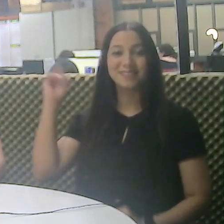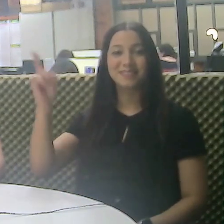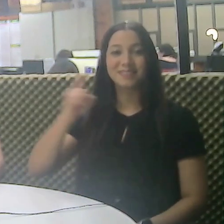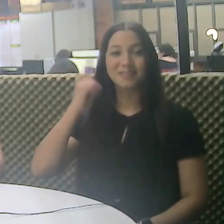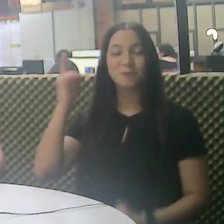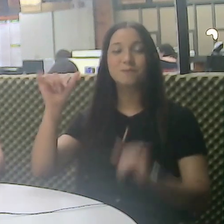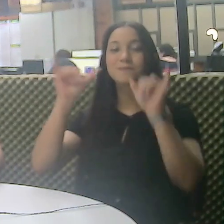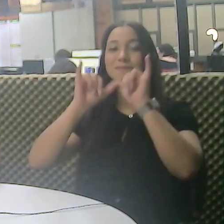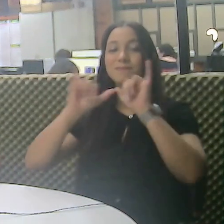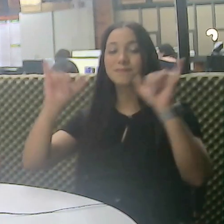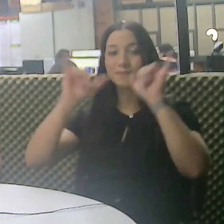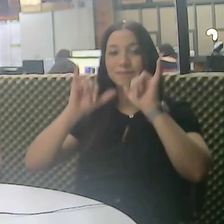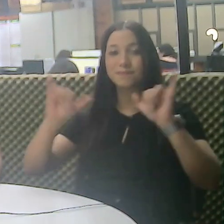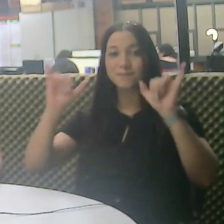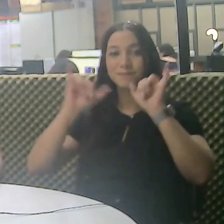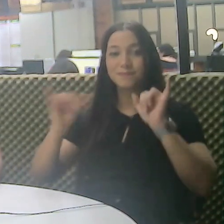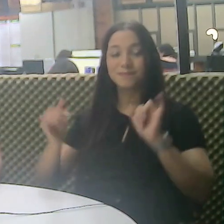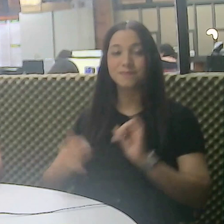Giro de